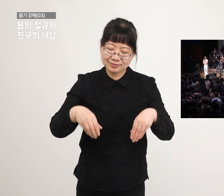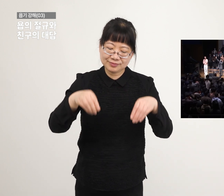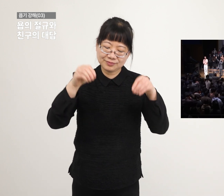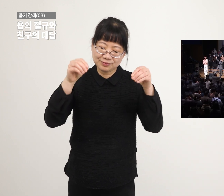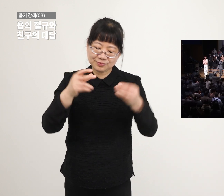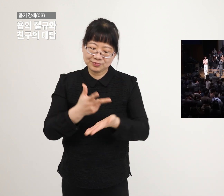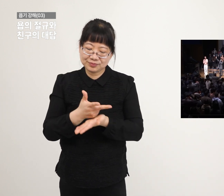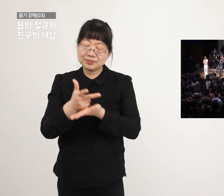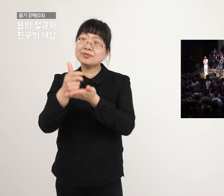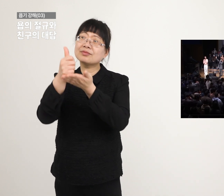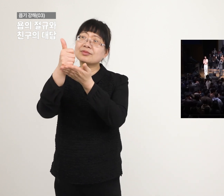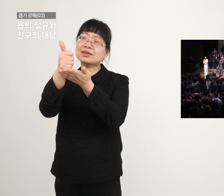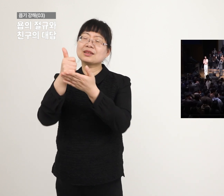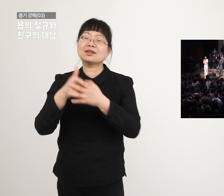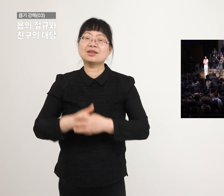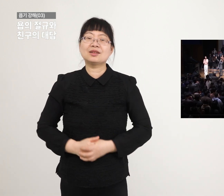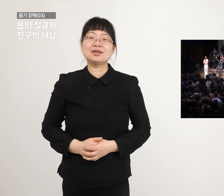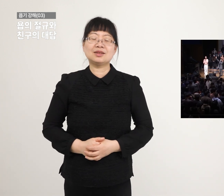거두신 주